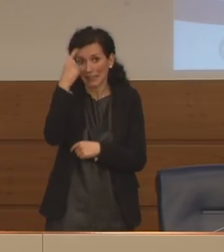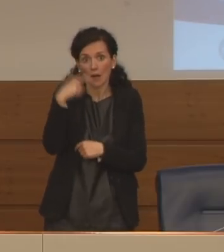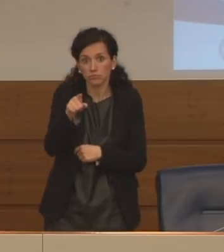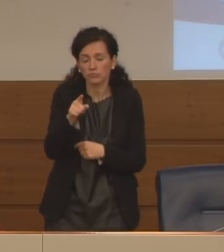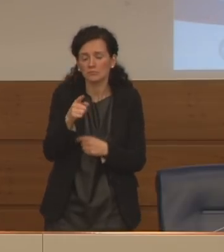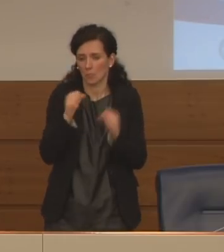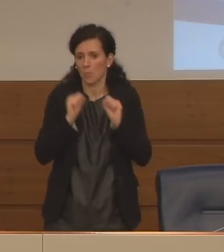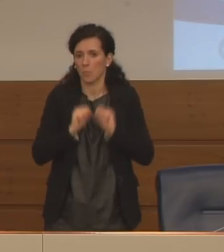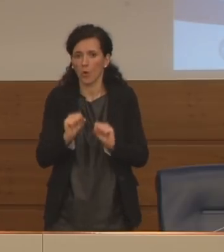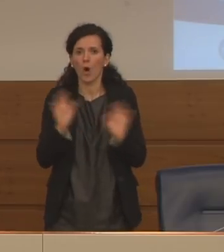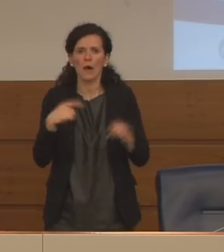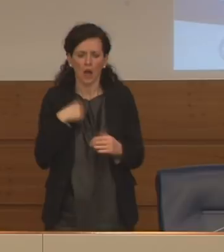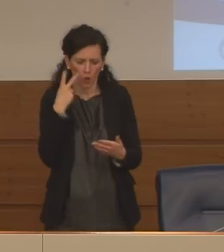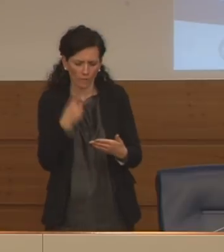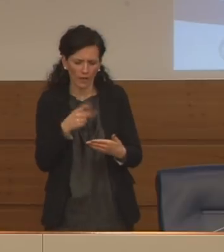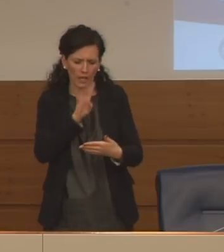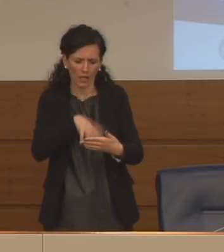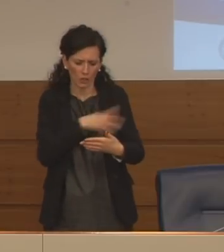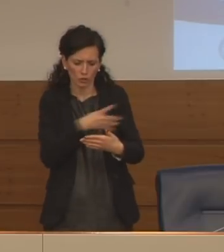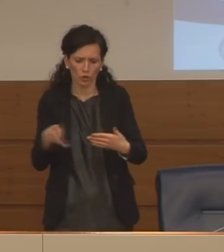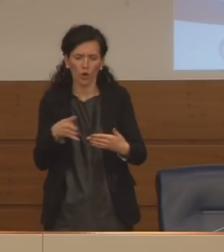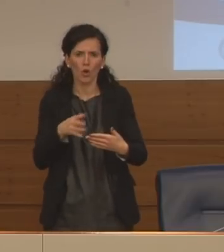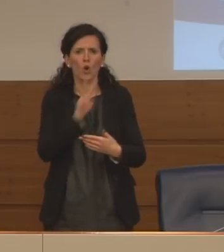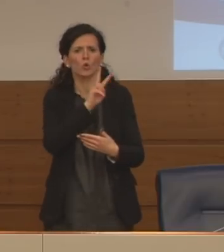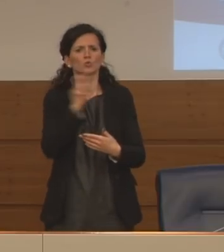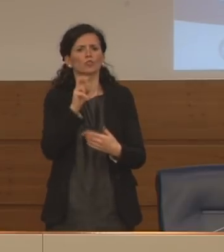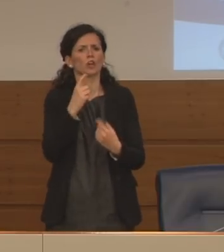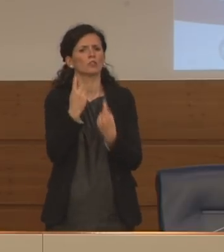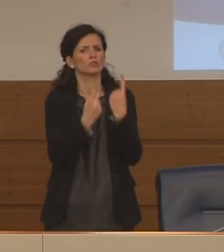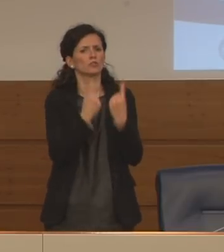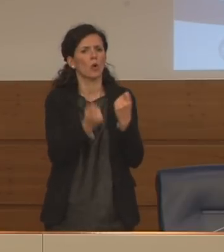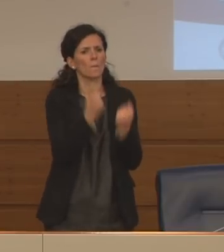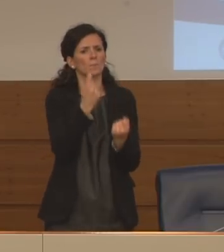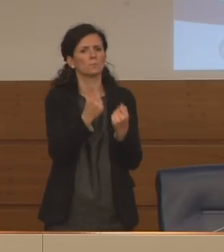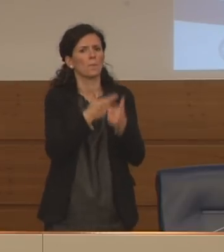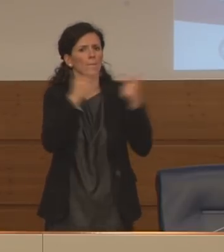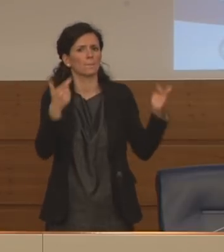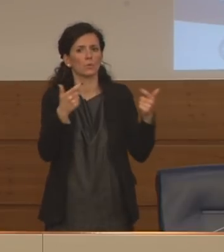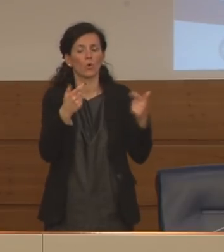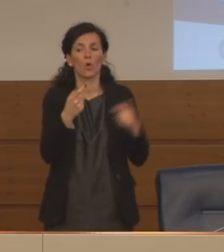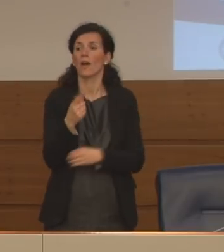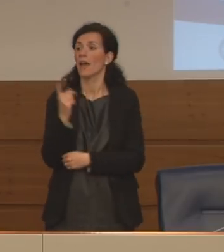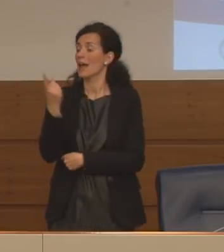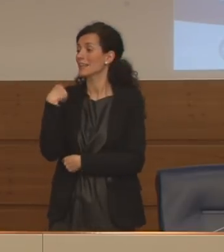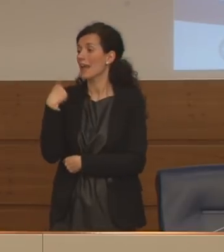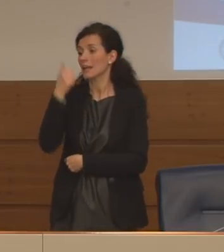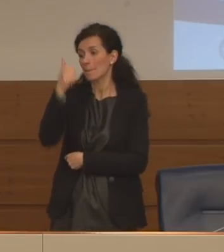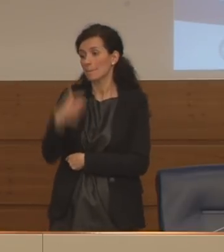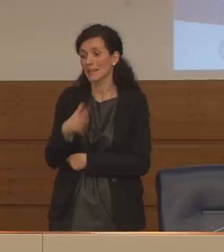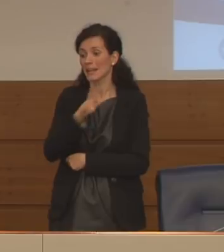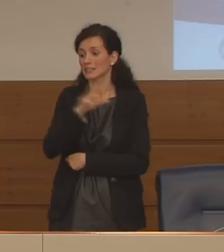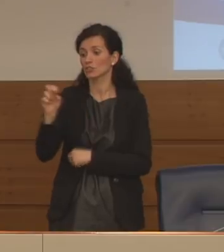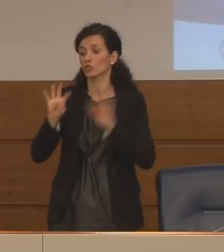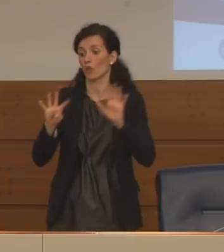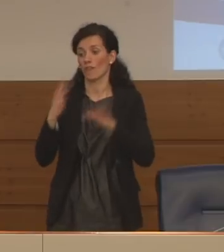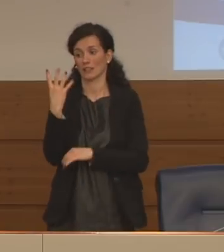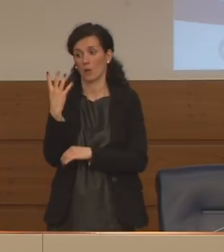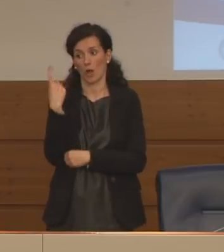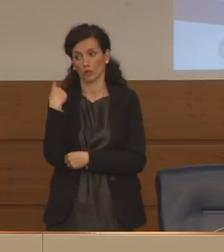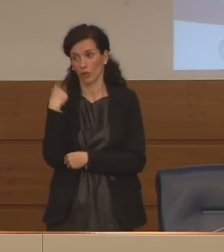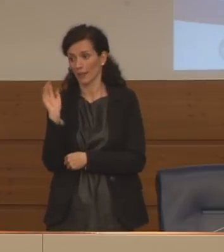ci sono solo 200 casi rispetto a ieri in più sì se posso